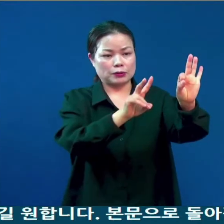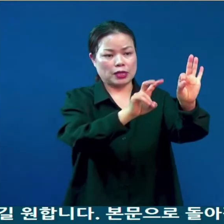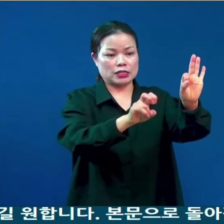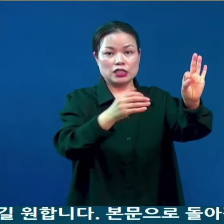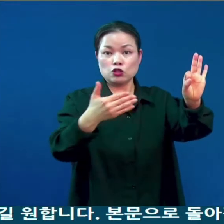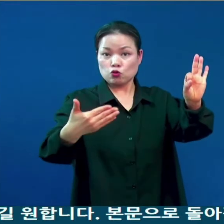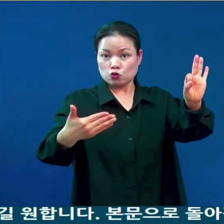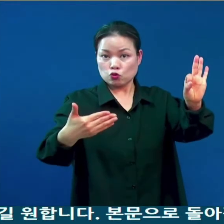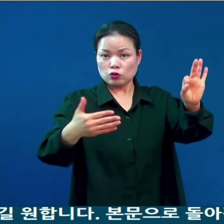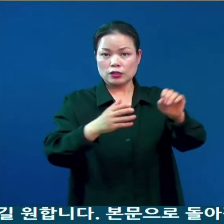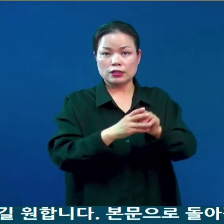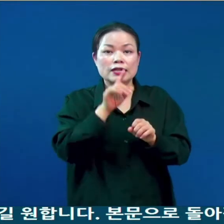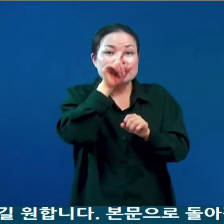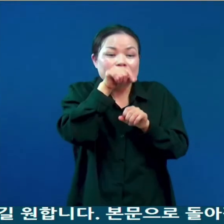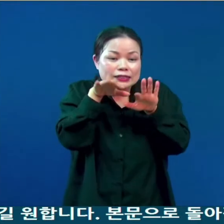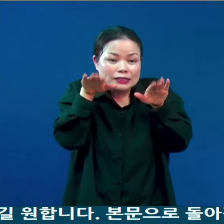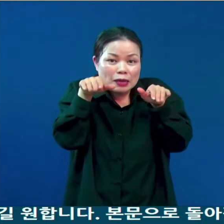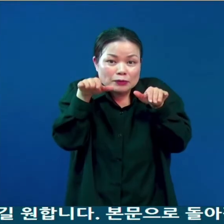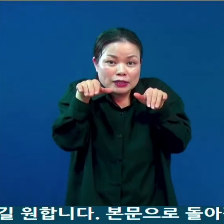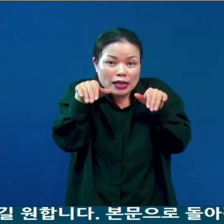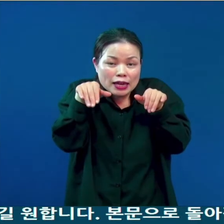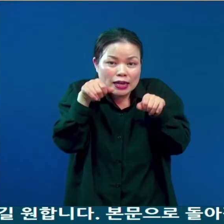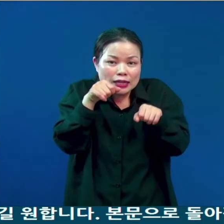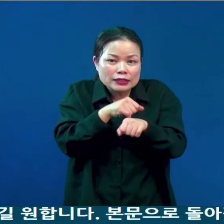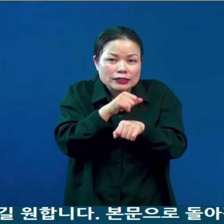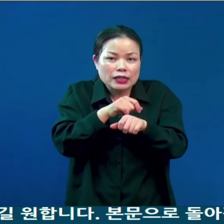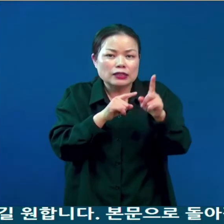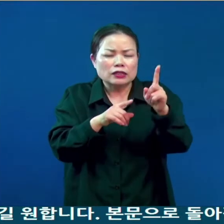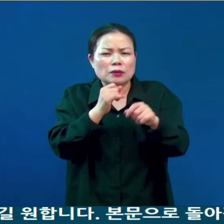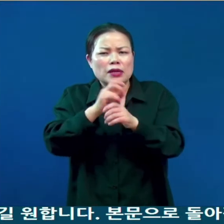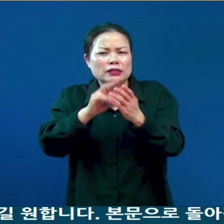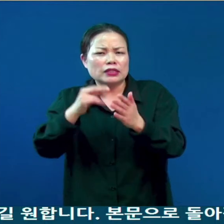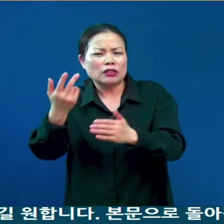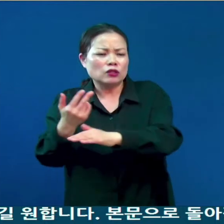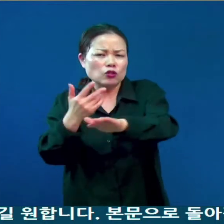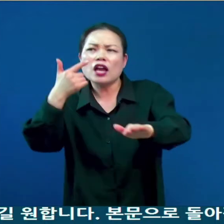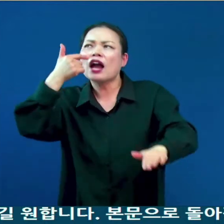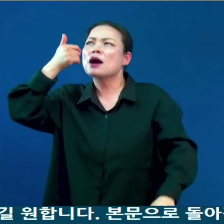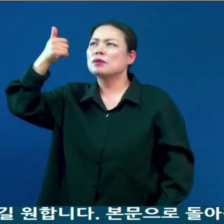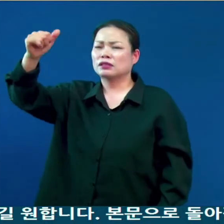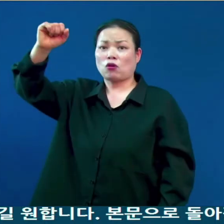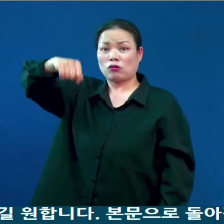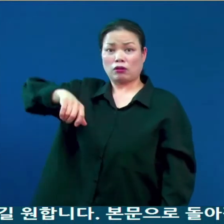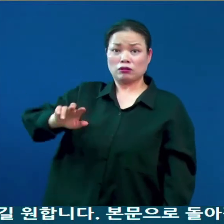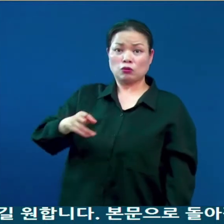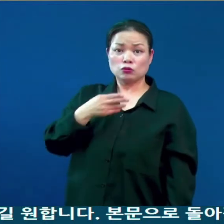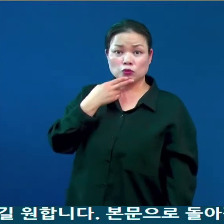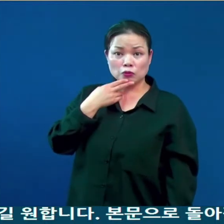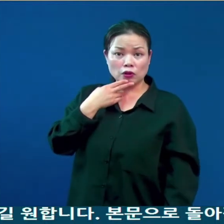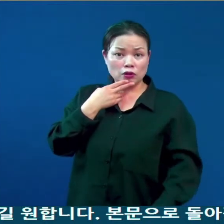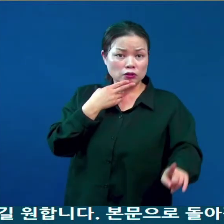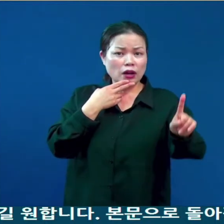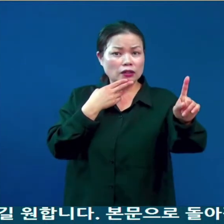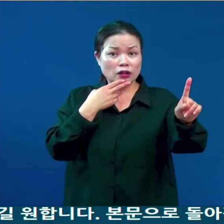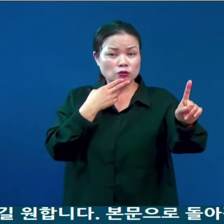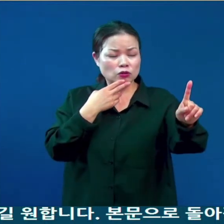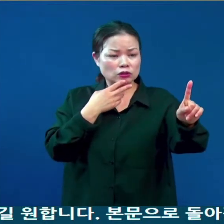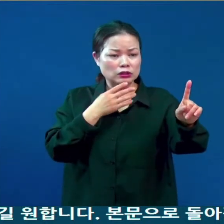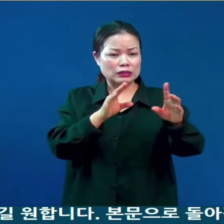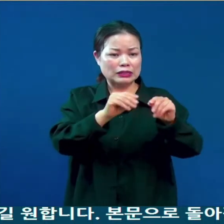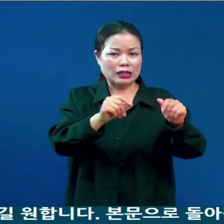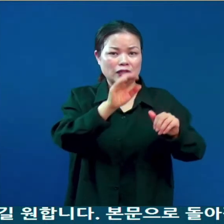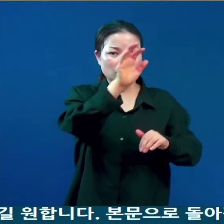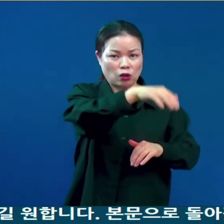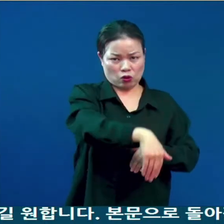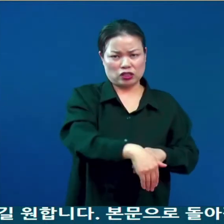이렇게 말씀하죠. 참새 2마리가 한 아사리온에 팔리지 않느냐, 그러나 너희 아버지께서 허락하지 아니하시면 그 하나도 땅에